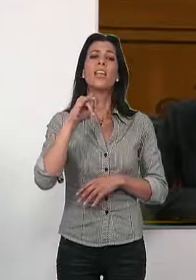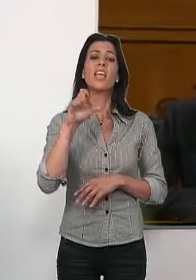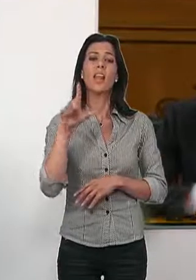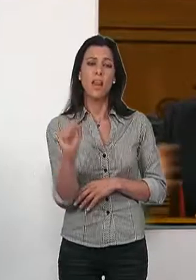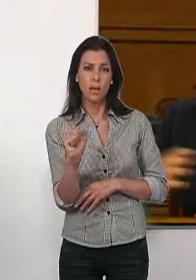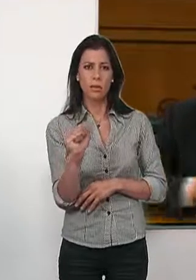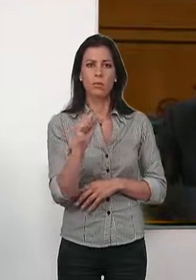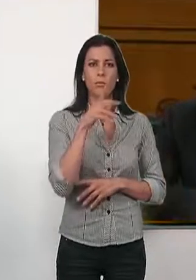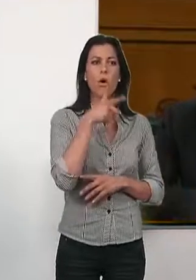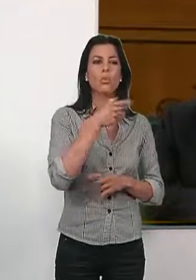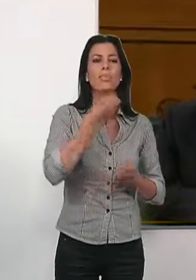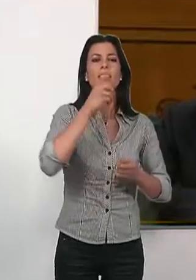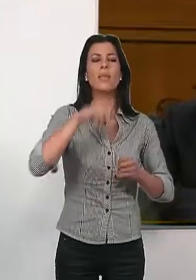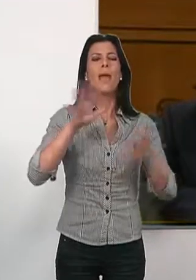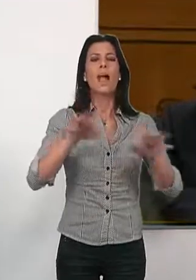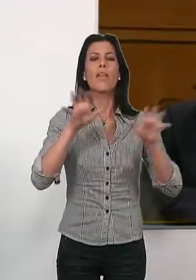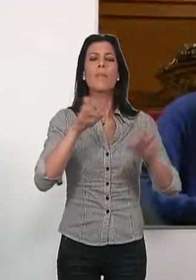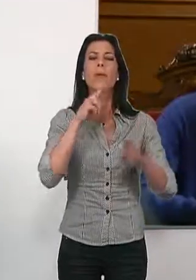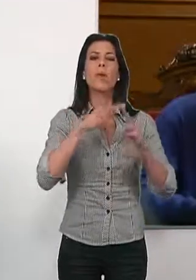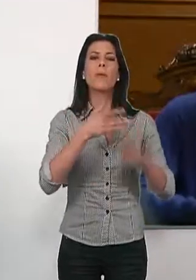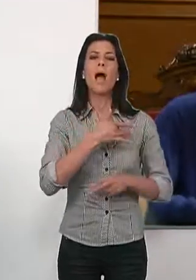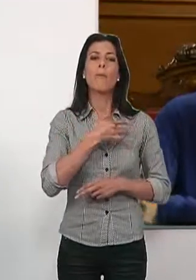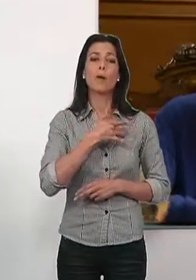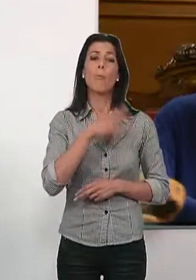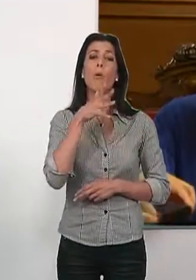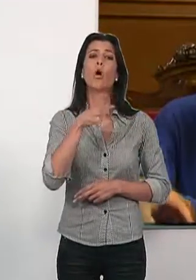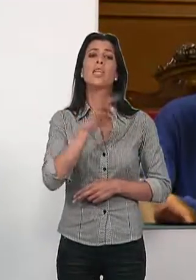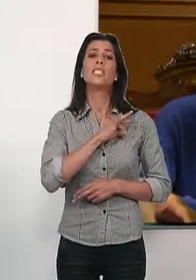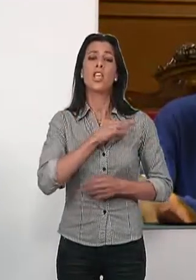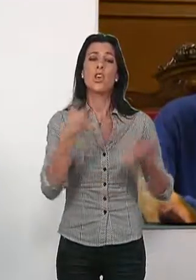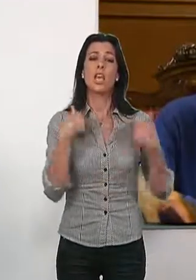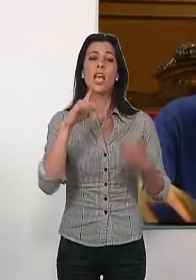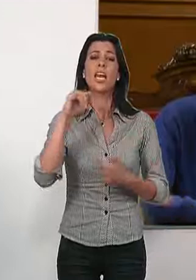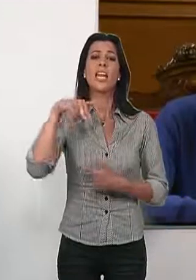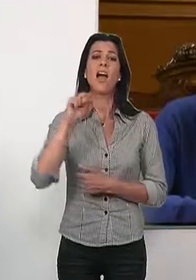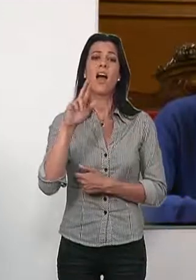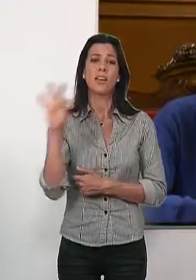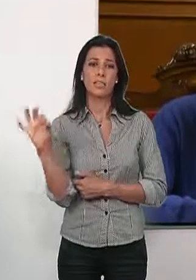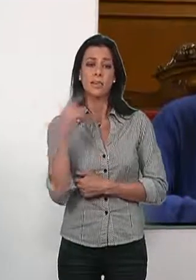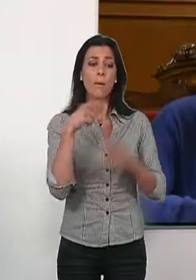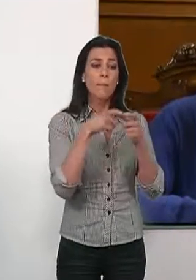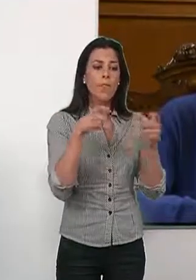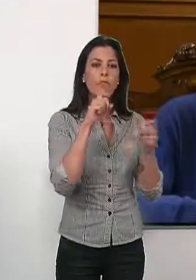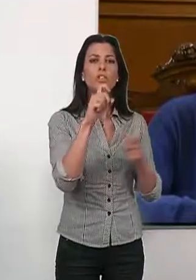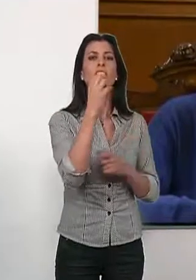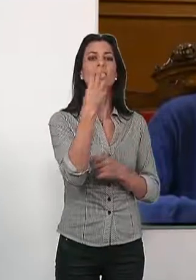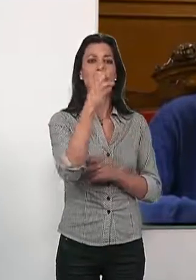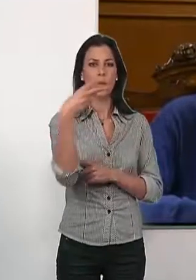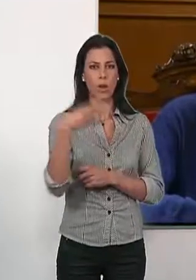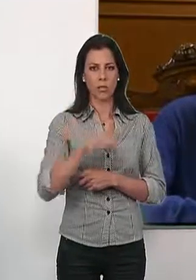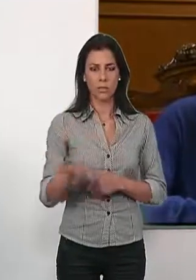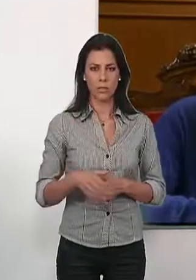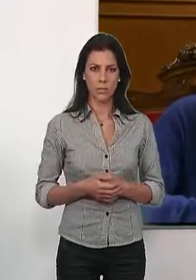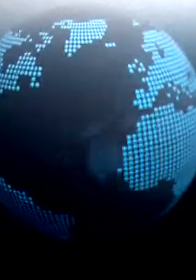solteras y enteras y academia de amor dirigida por christian linares el precio de la entrada es de tres